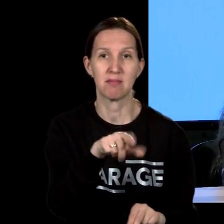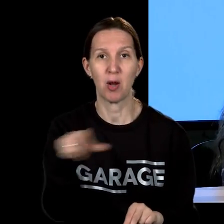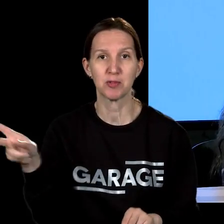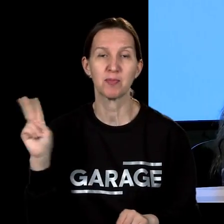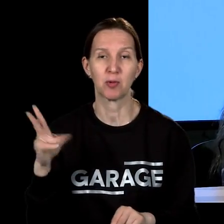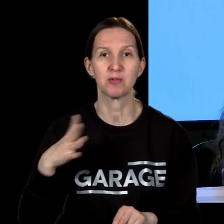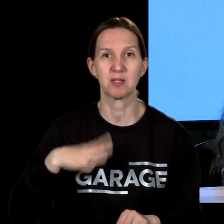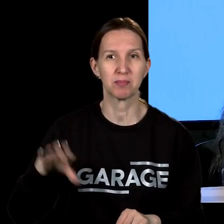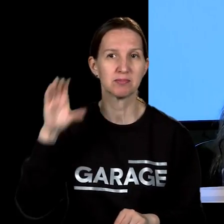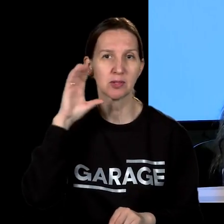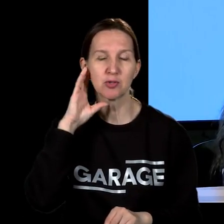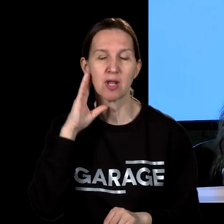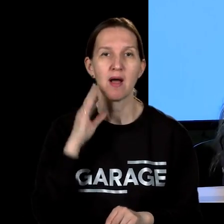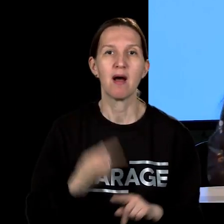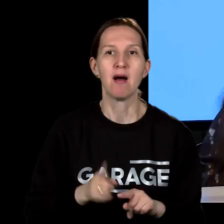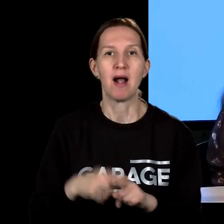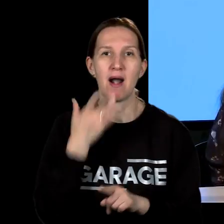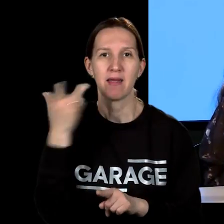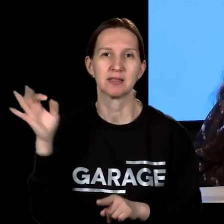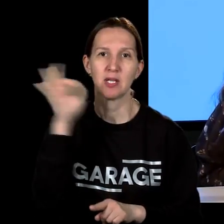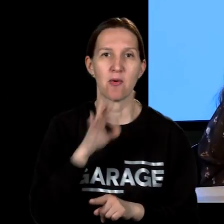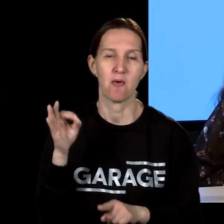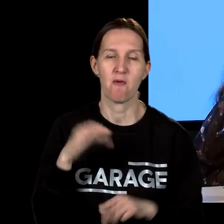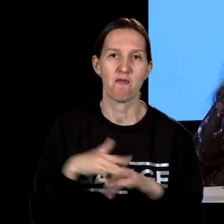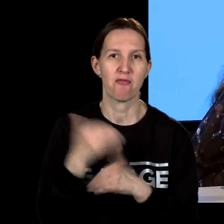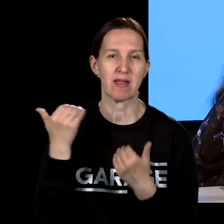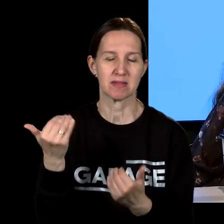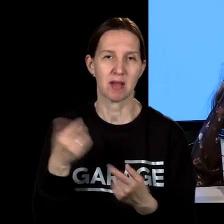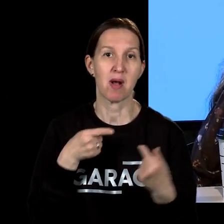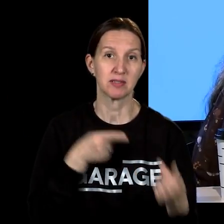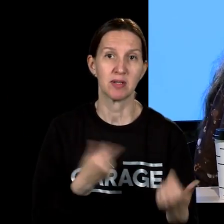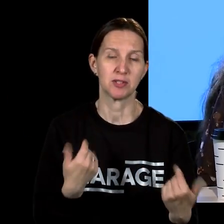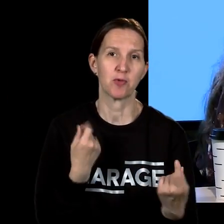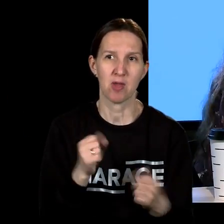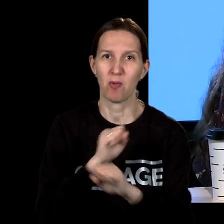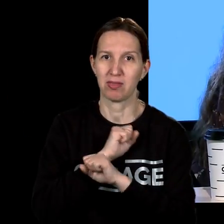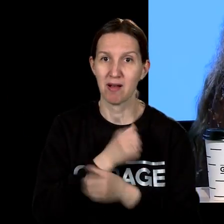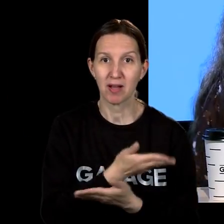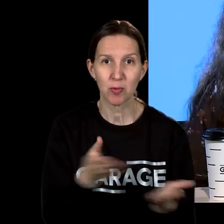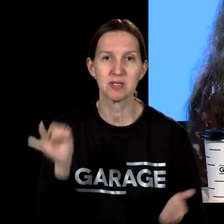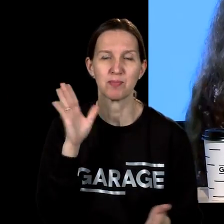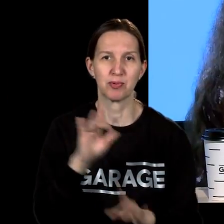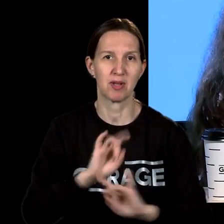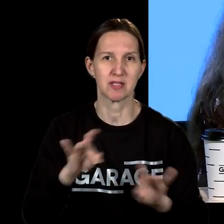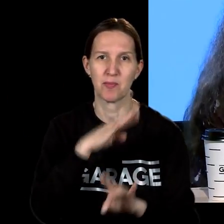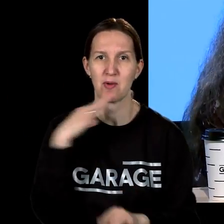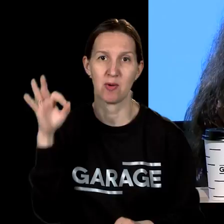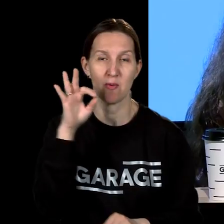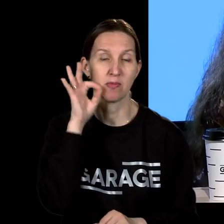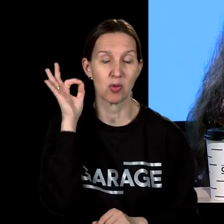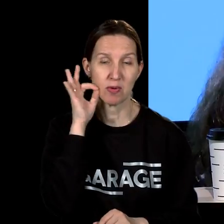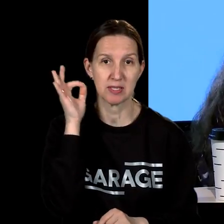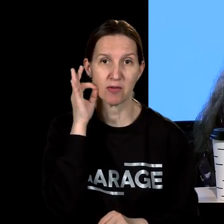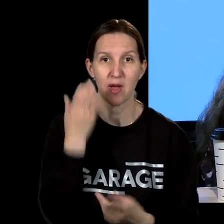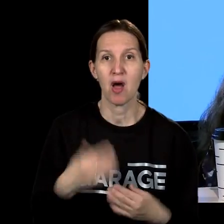вас, кто вытерпел две лекции про венский акционизм, сегодня будет релакс, и сегодня будет много котиков. Котиков будет на самом деле много. И оба